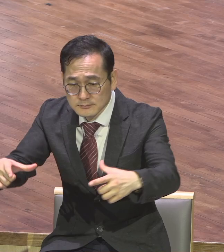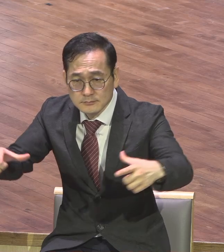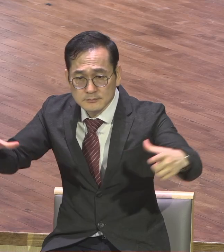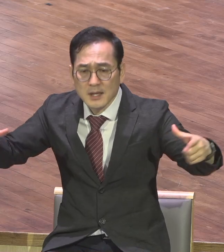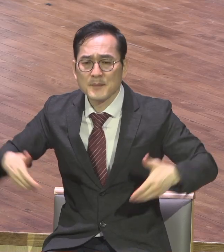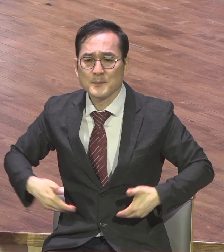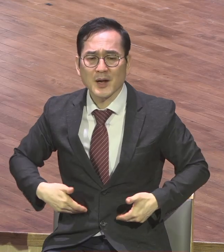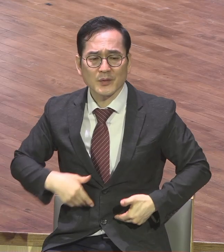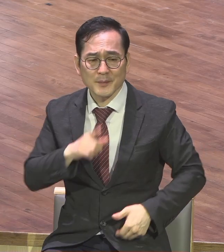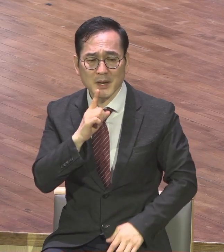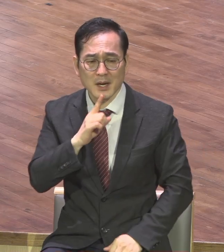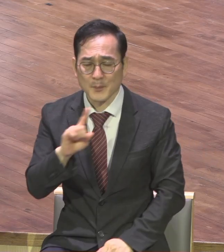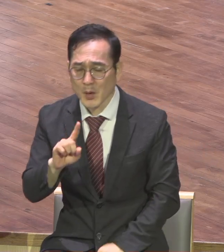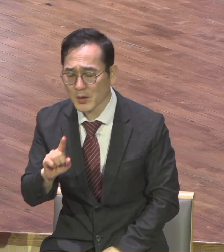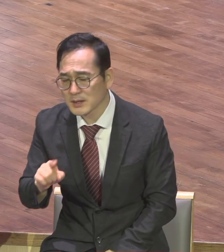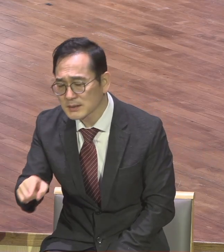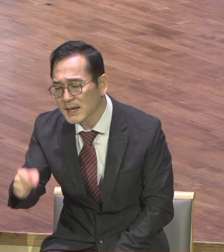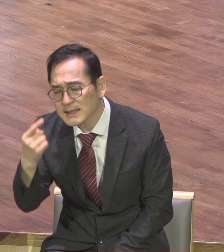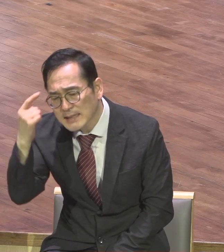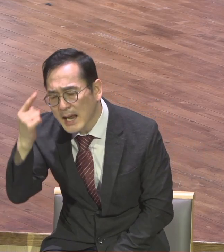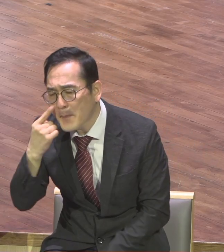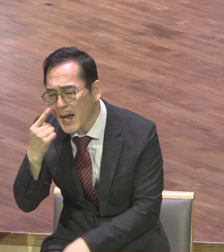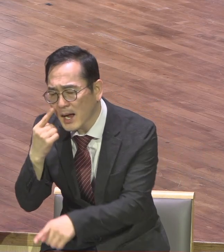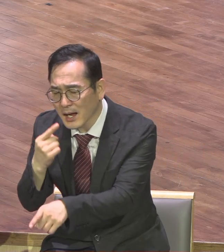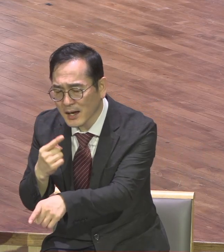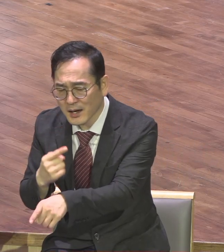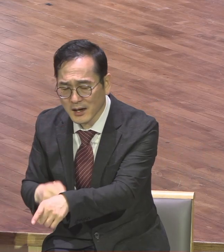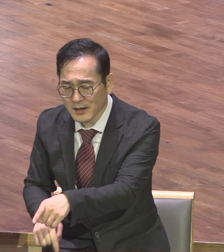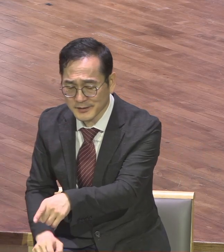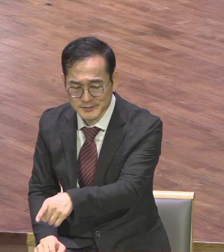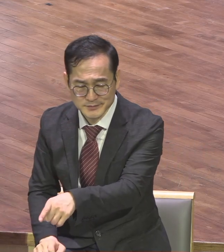그러면서 생각해 보라고 언급합니다.